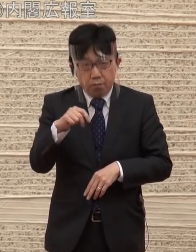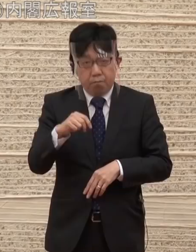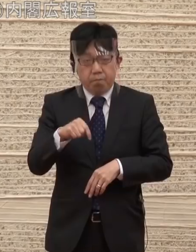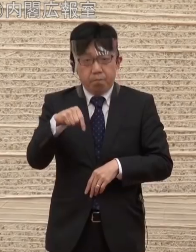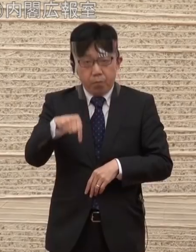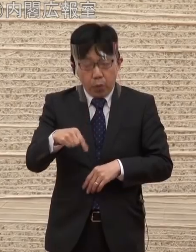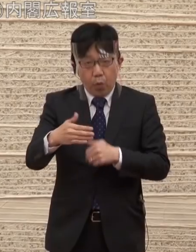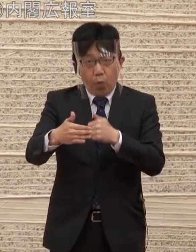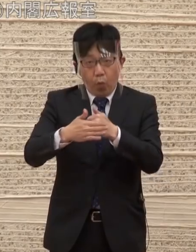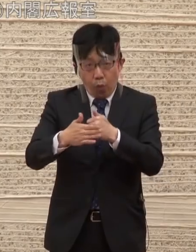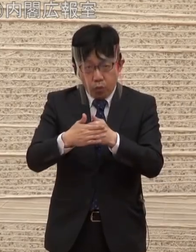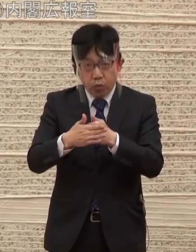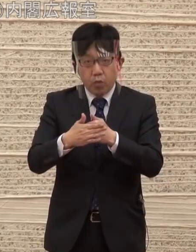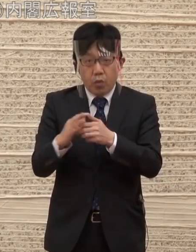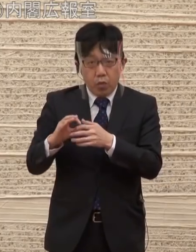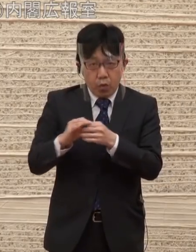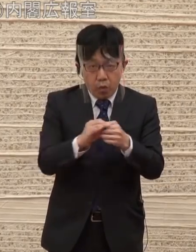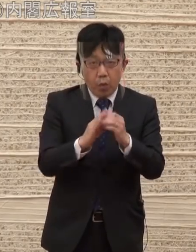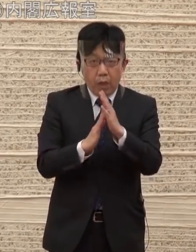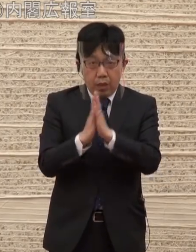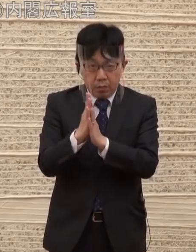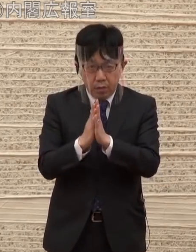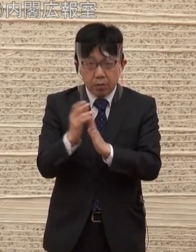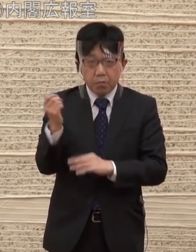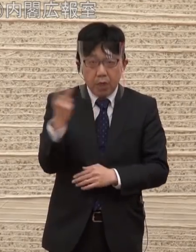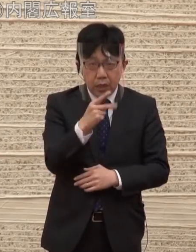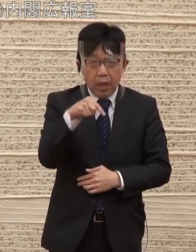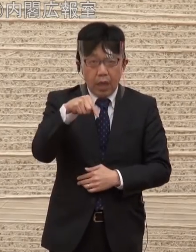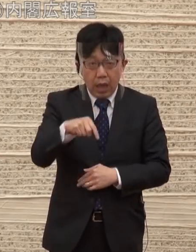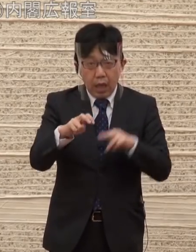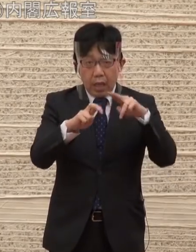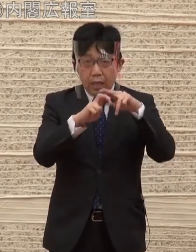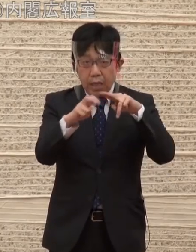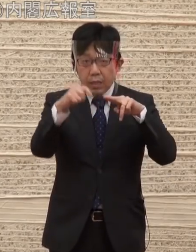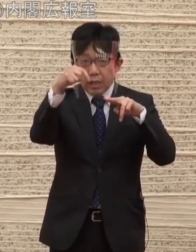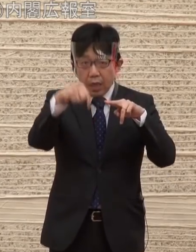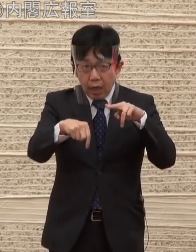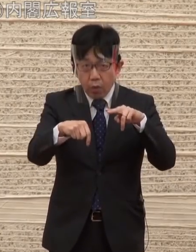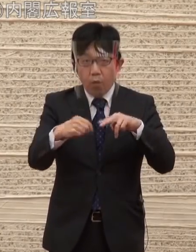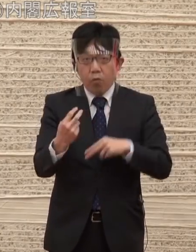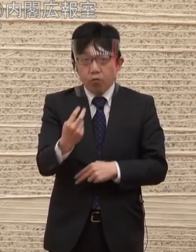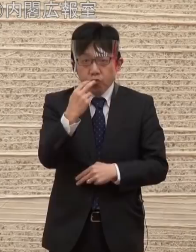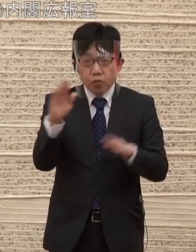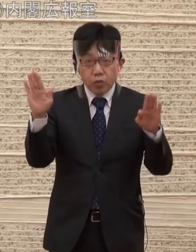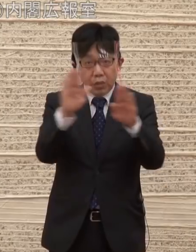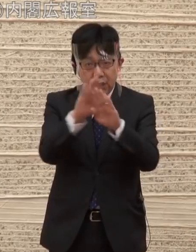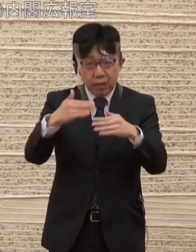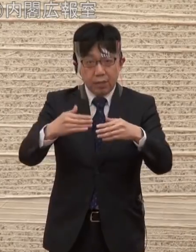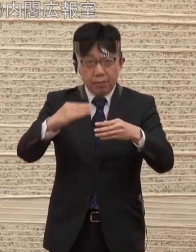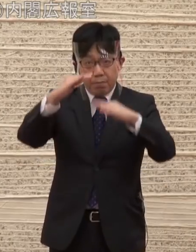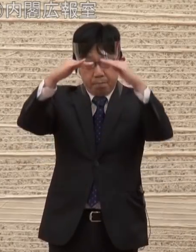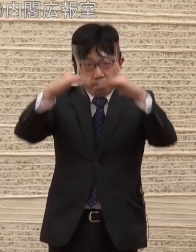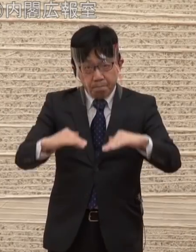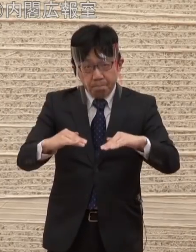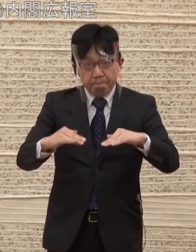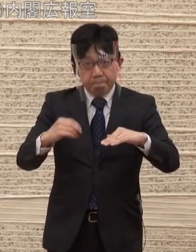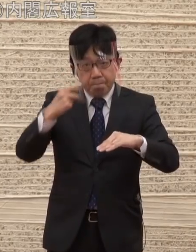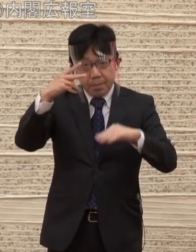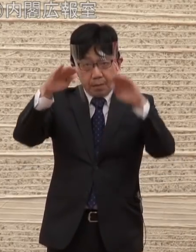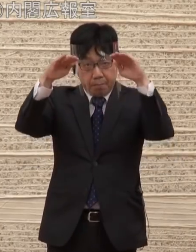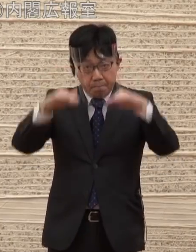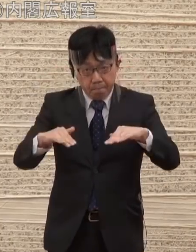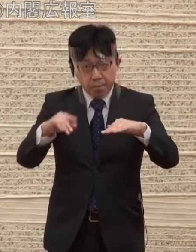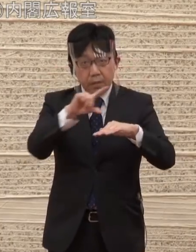ますしまた鉄道事業者においても車内換気の徹底や社内での蚊帳を控えていく